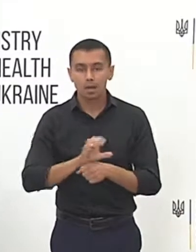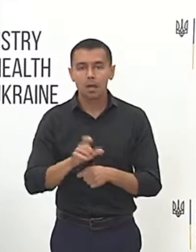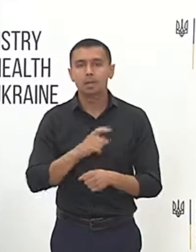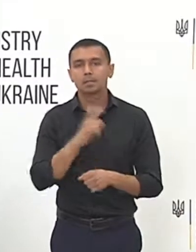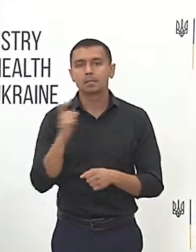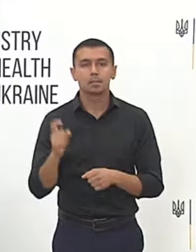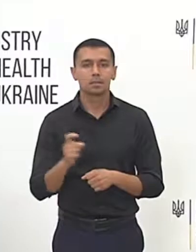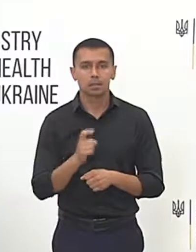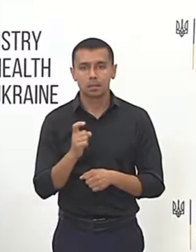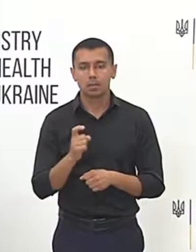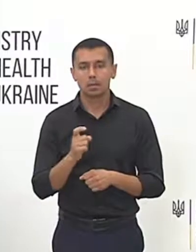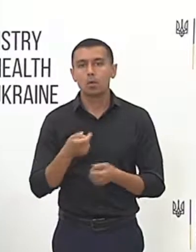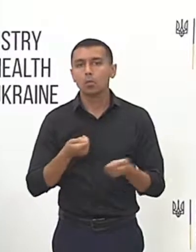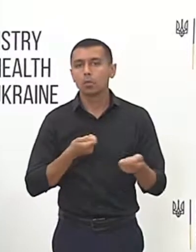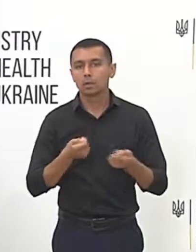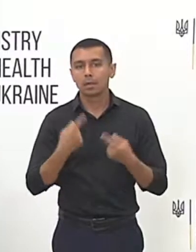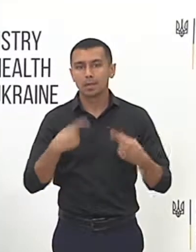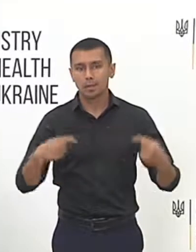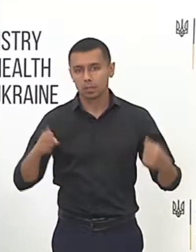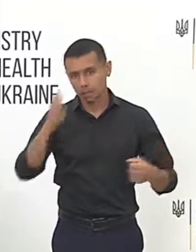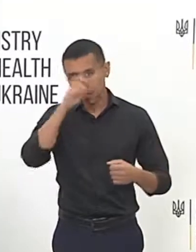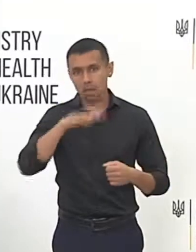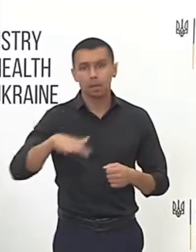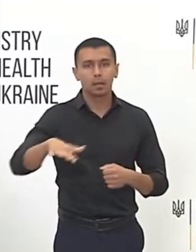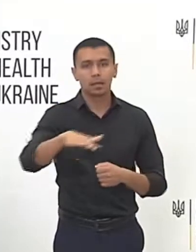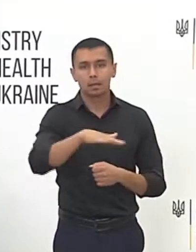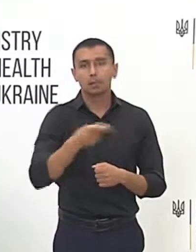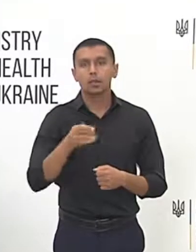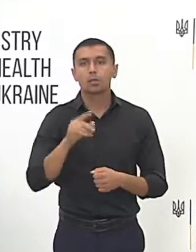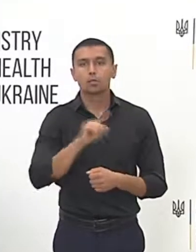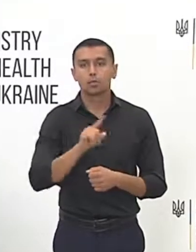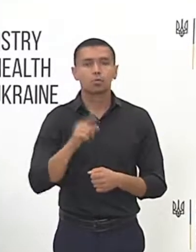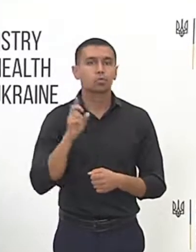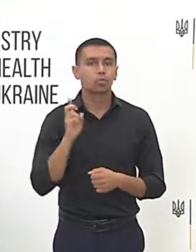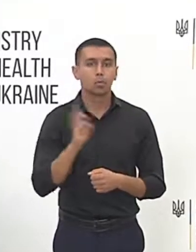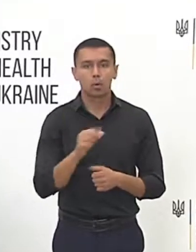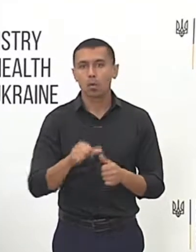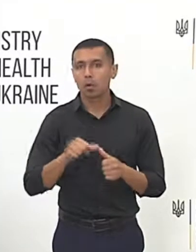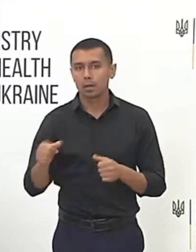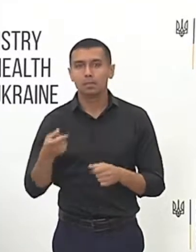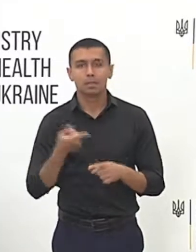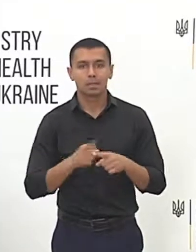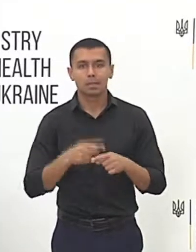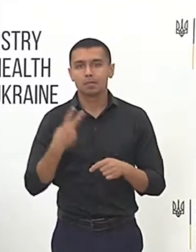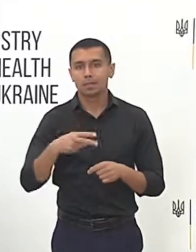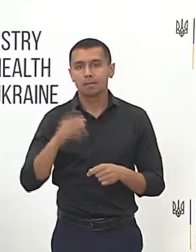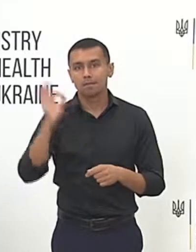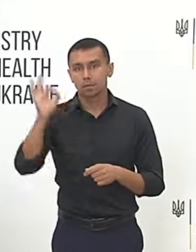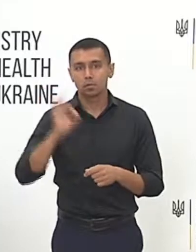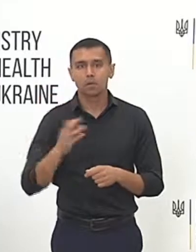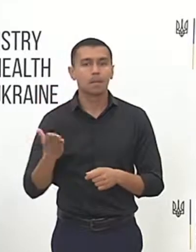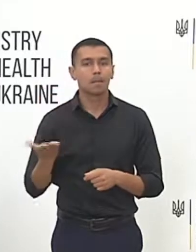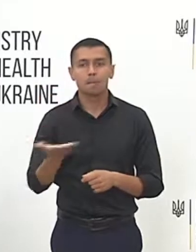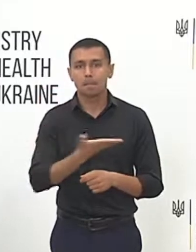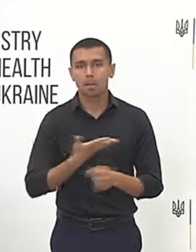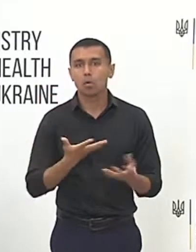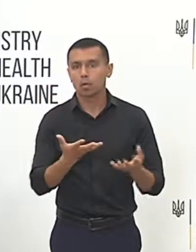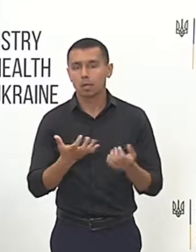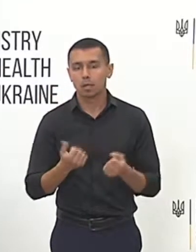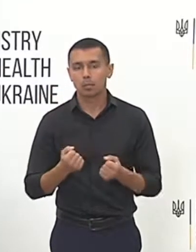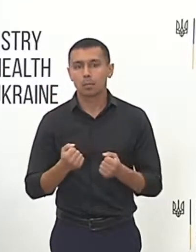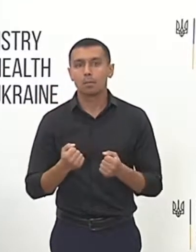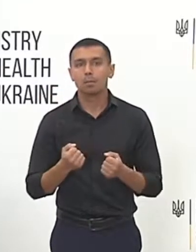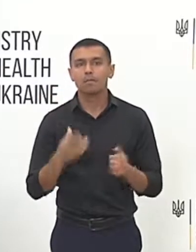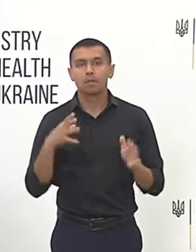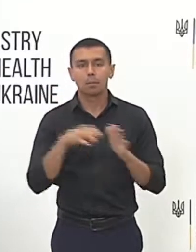з урядами інших країн для того, щоб окрім цих 20%, які ми отримуємо в